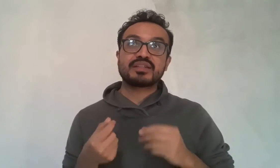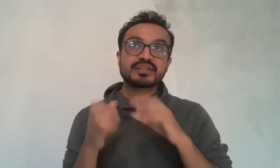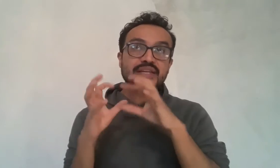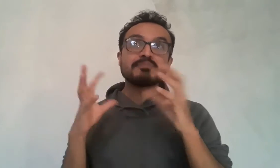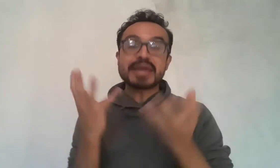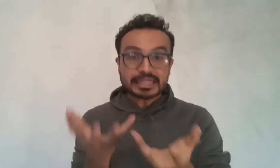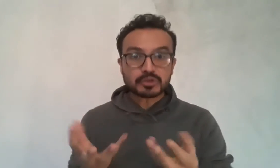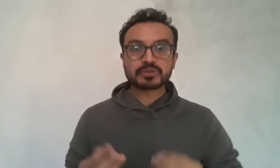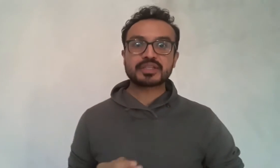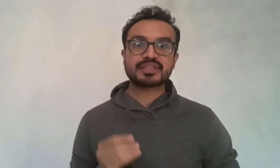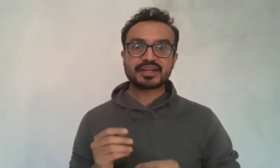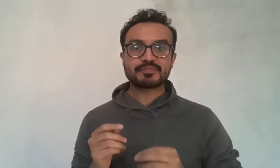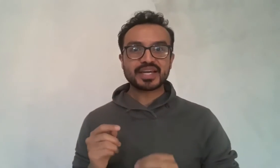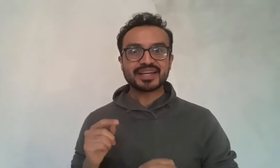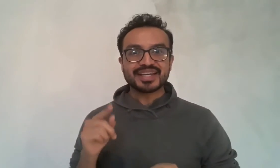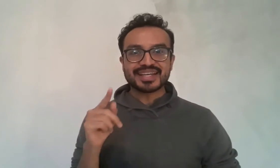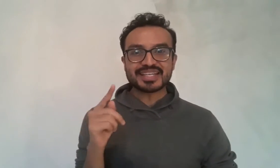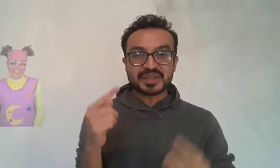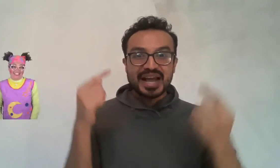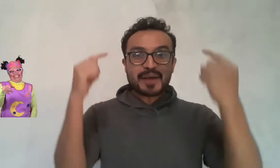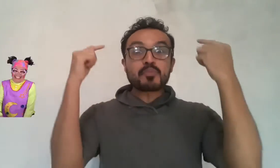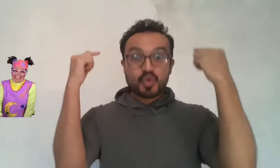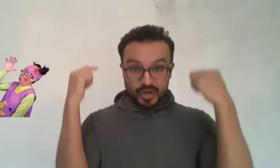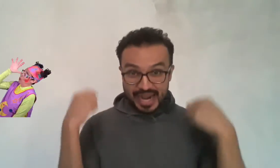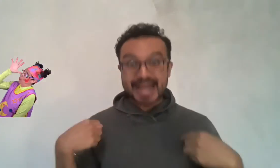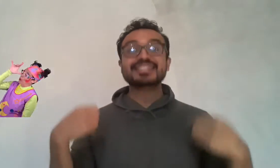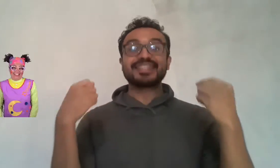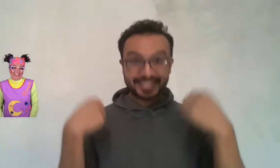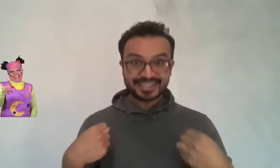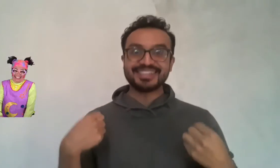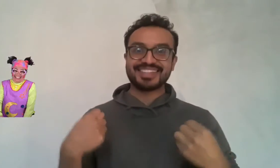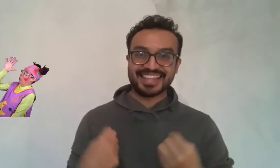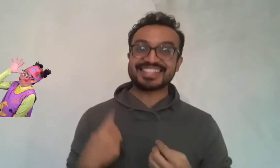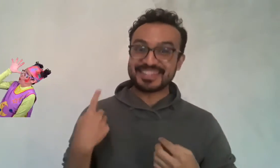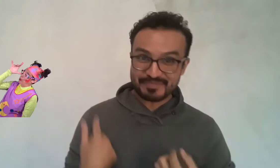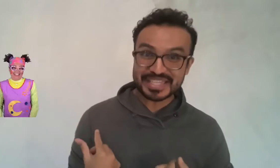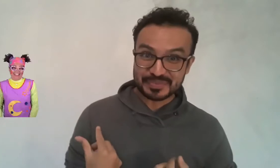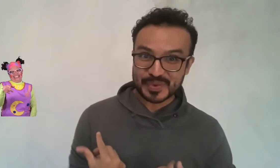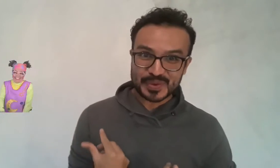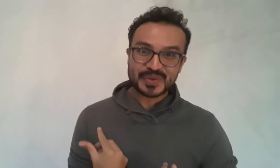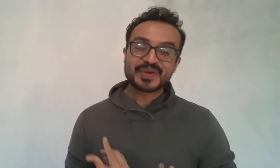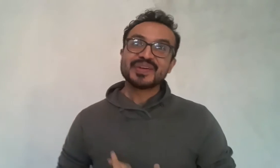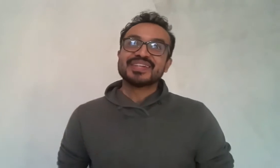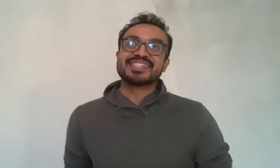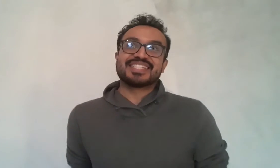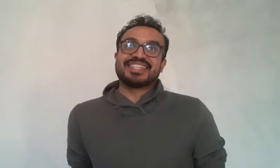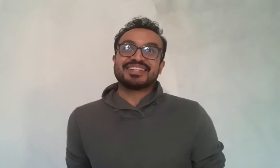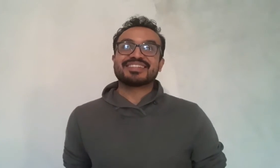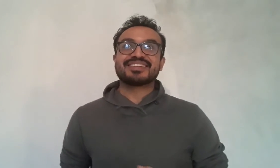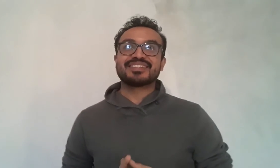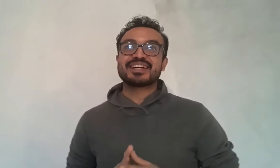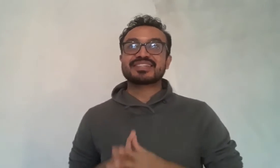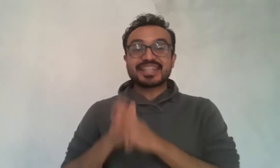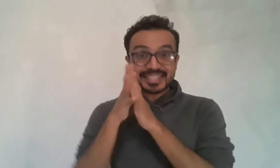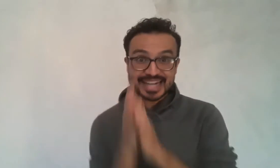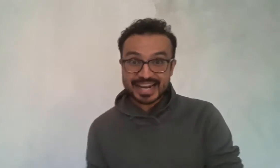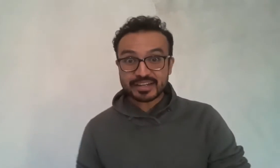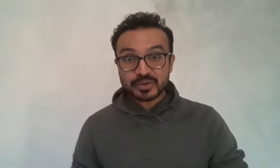del método de terapia, es burlarse de sí mismo, es decir, hacer escarnio de